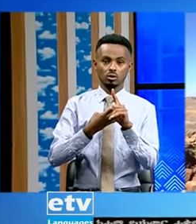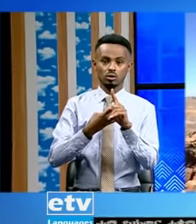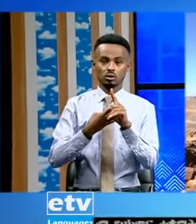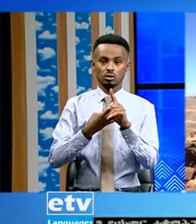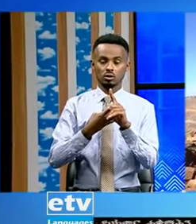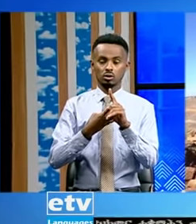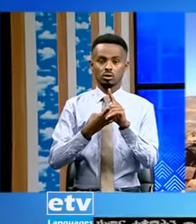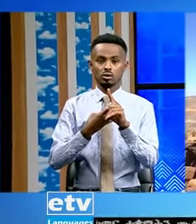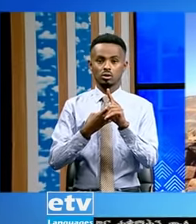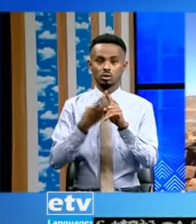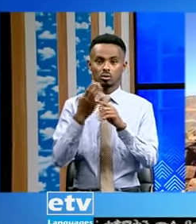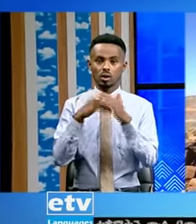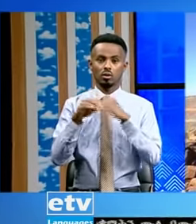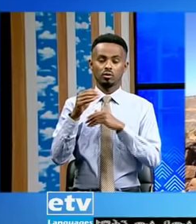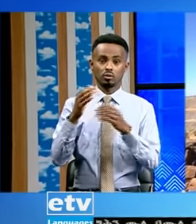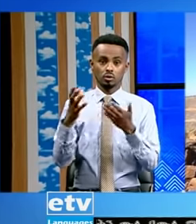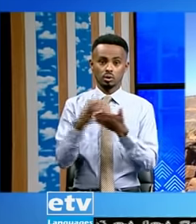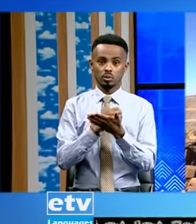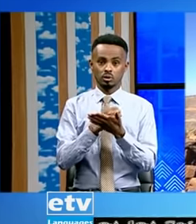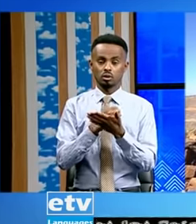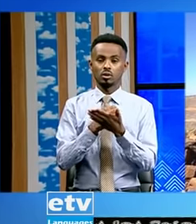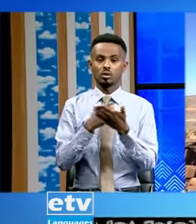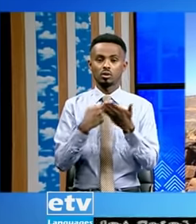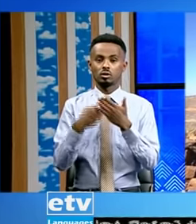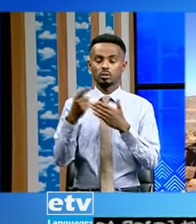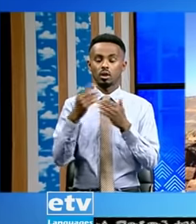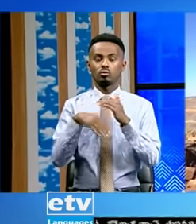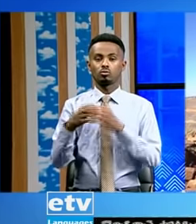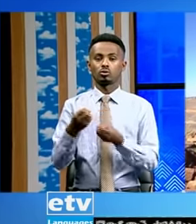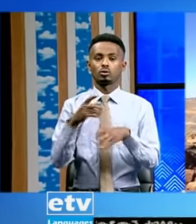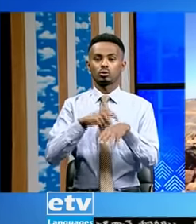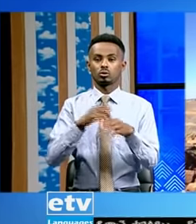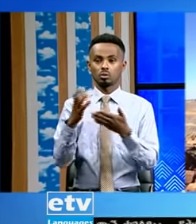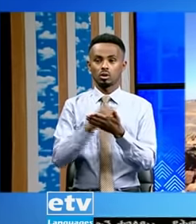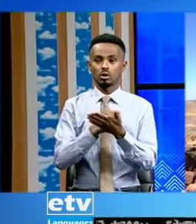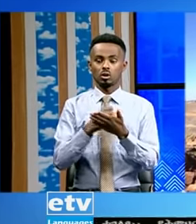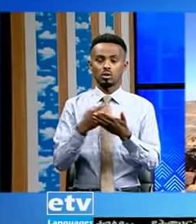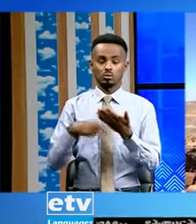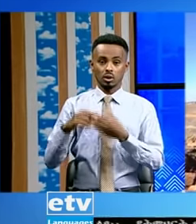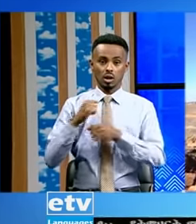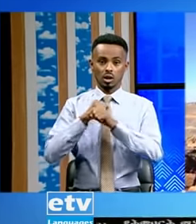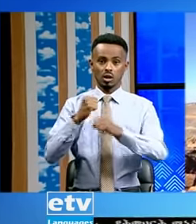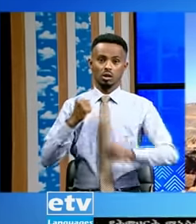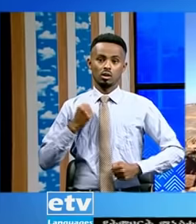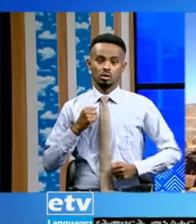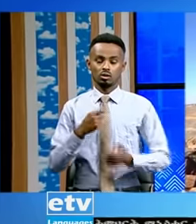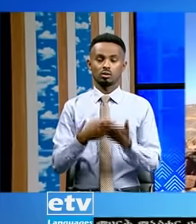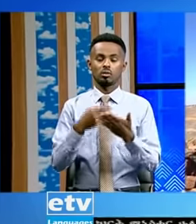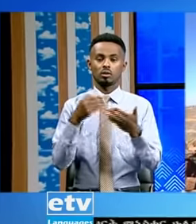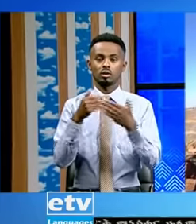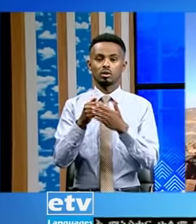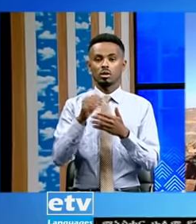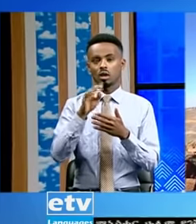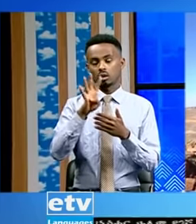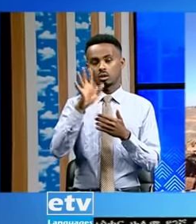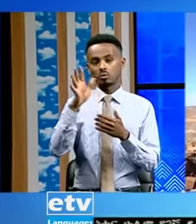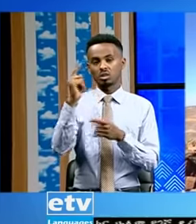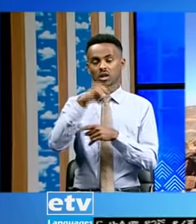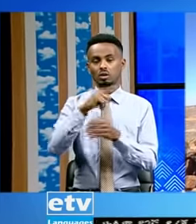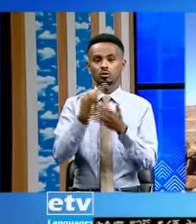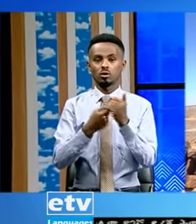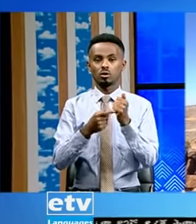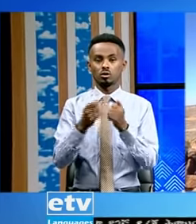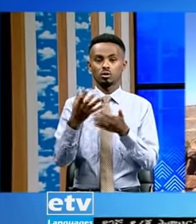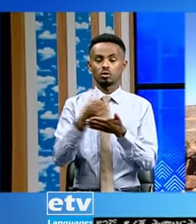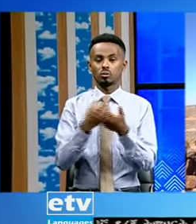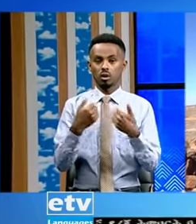ገደማ የፈጀበት ከሰኔ ጀምሮ ከተለያዩ ከወጣን ጀምሮ አሁን እስካለንበት ጊዜ ድረስ አራት አምስት ወር ገደማ ፈጀበት።